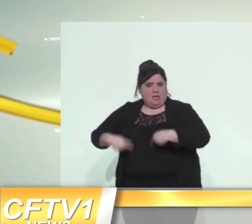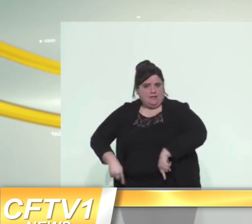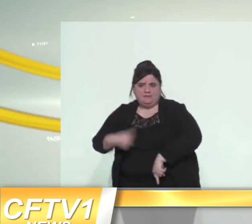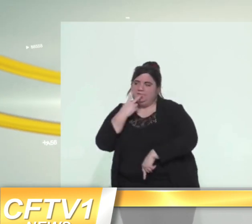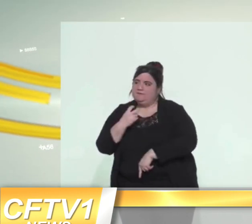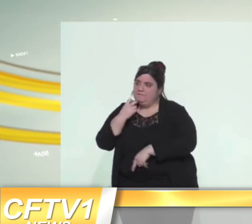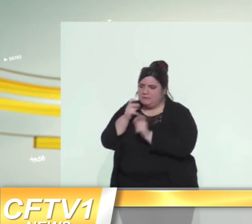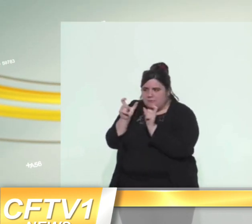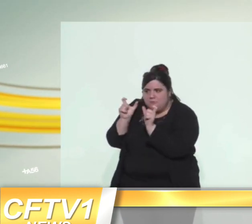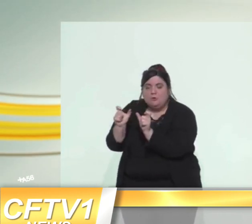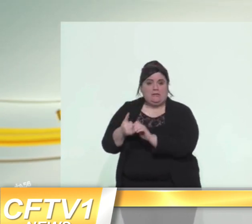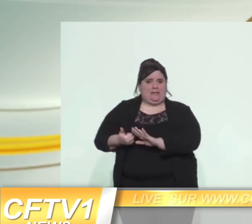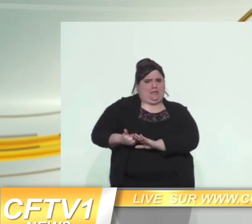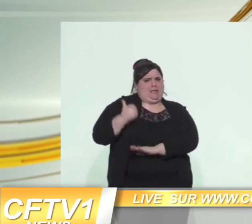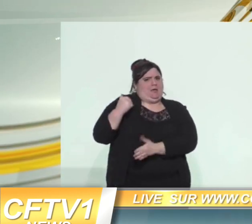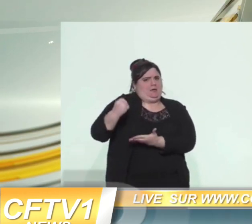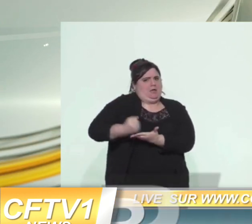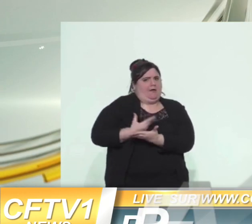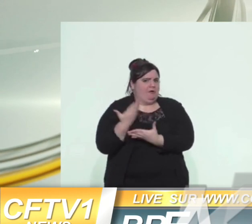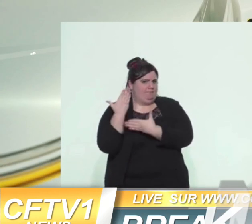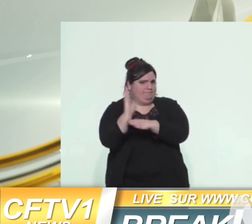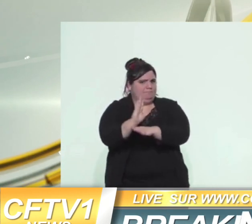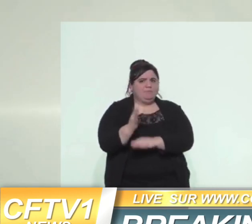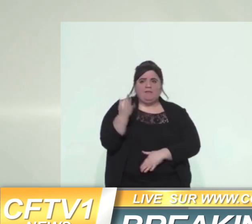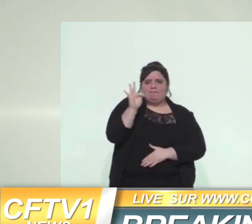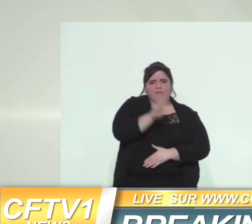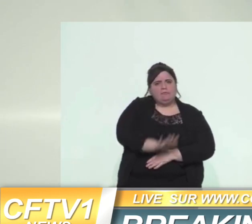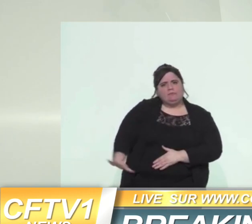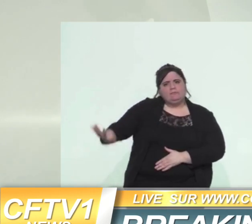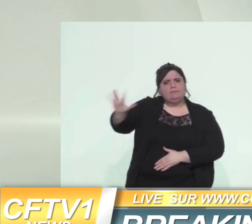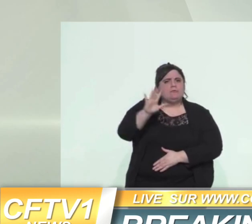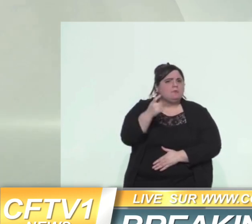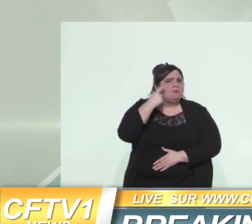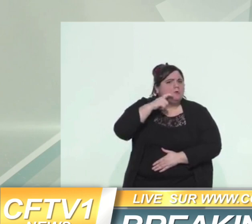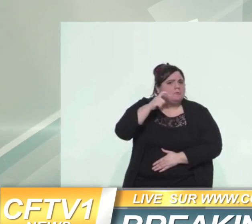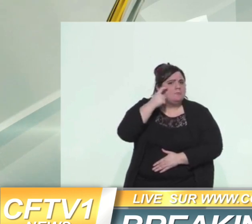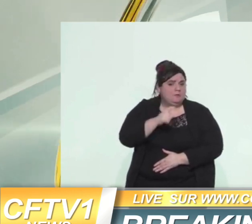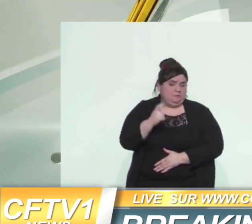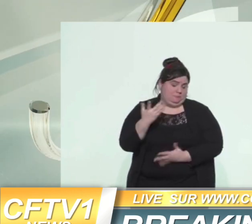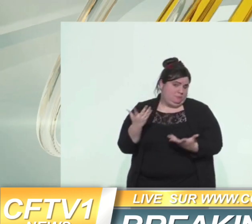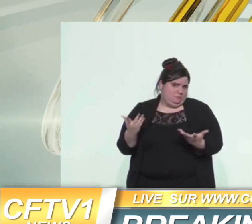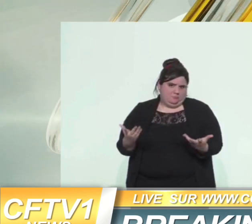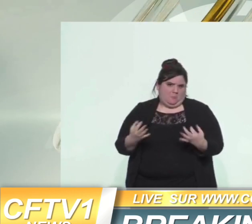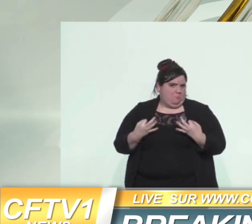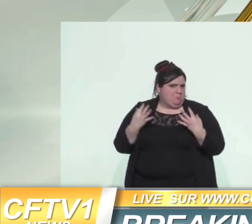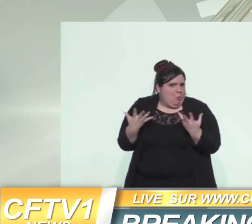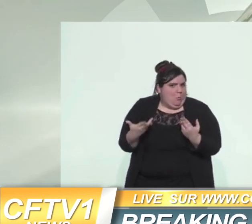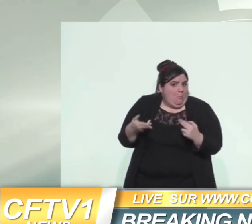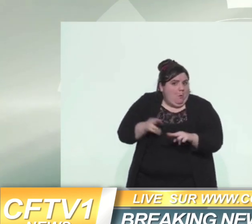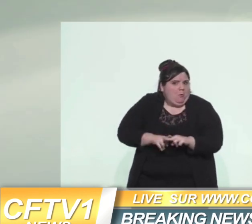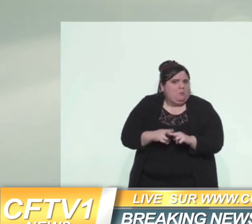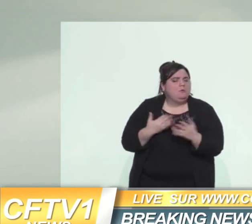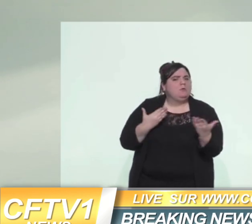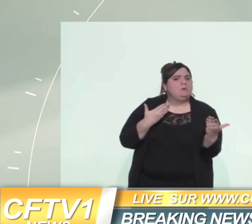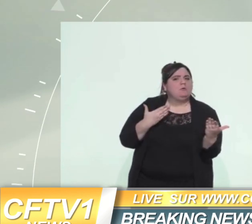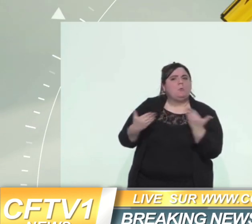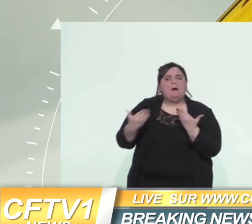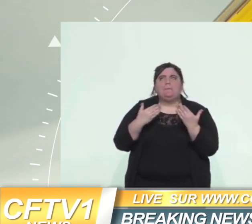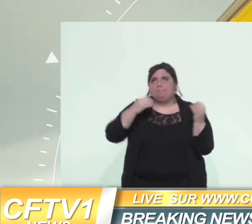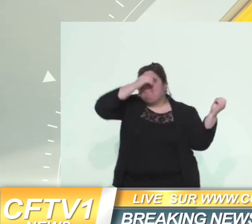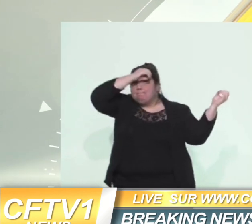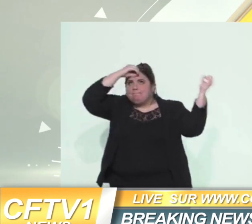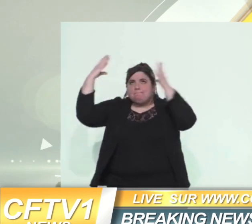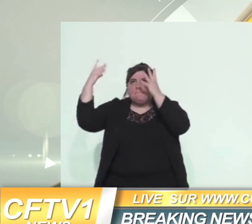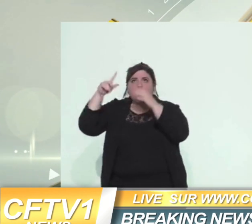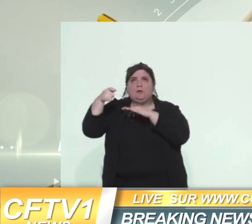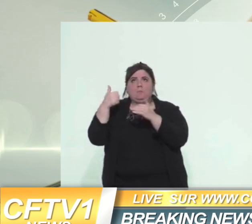les données d'hier. À l'échelon national, vous savez que nous observons un excès de décès par rapport à la mortalité attendue à